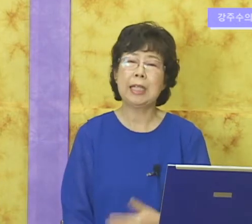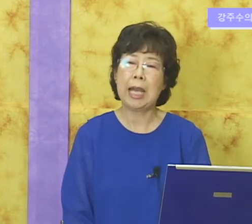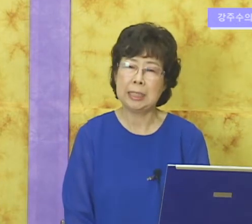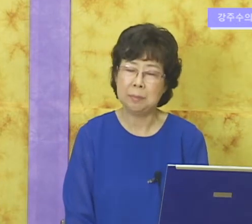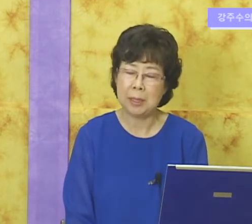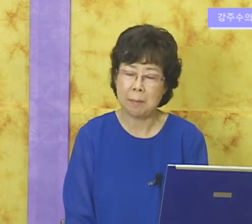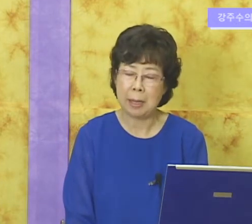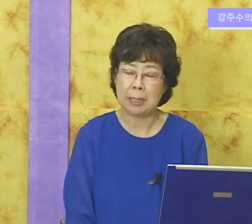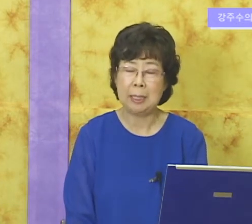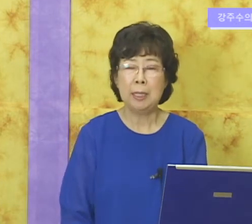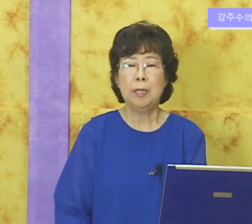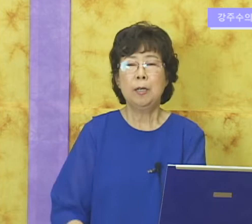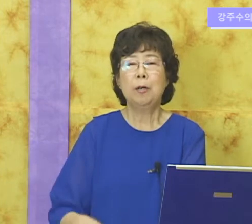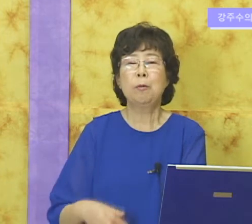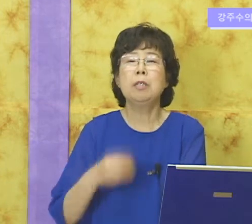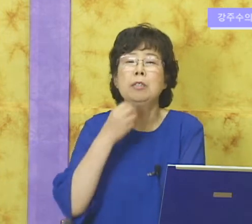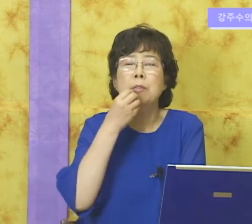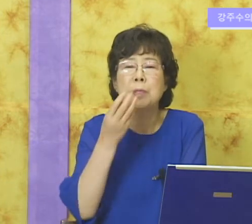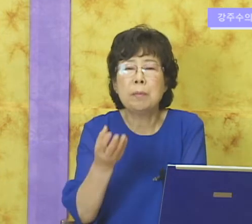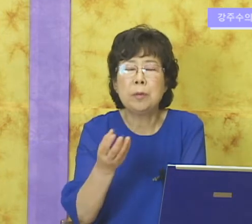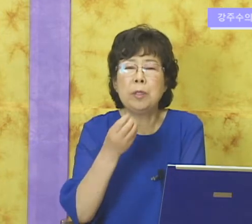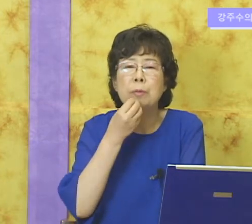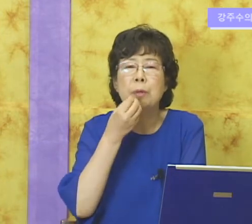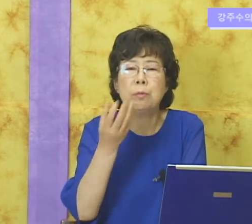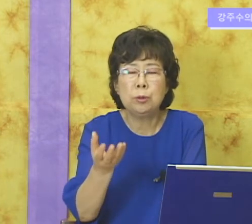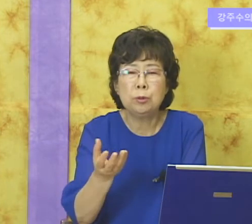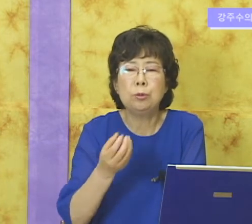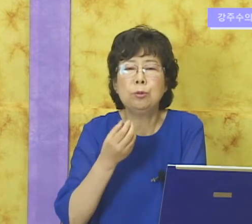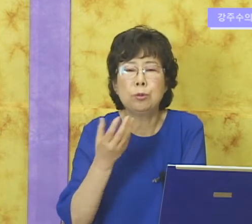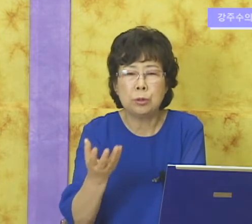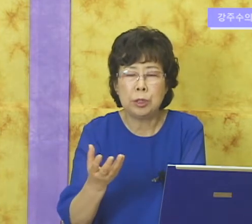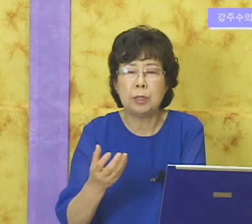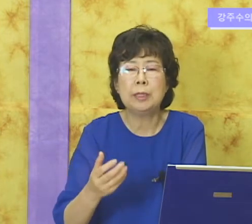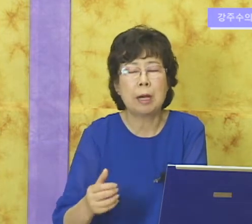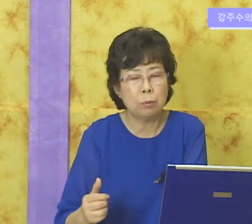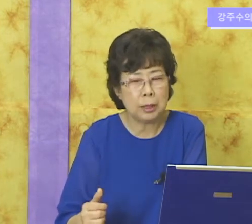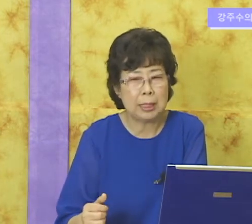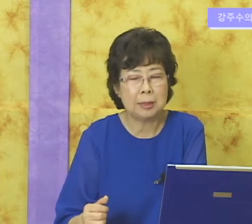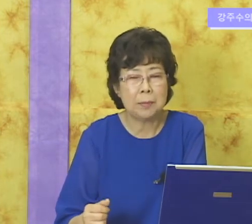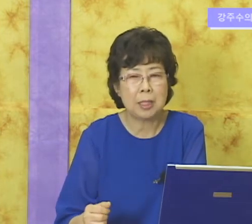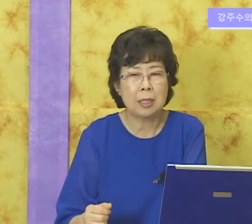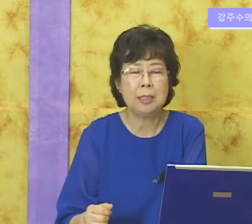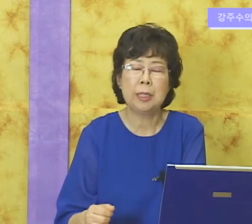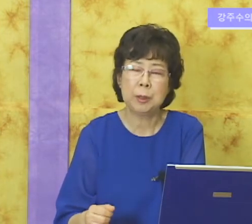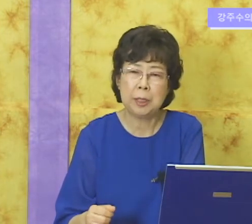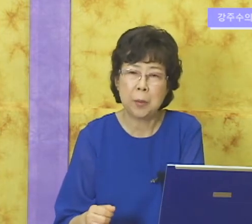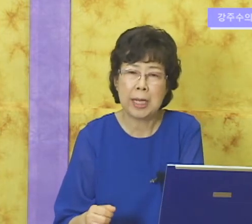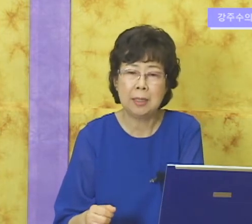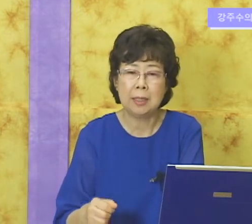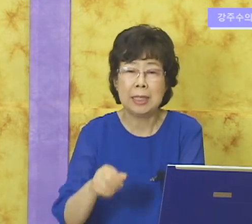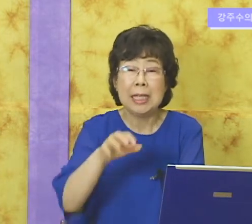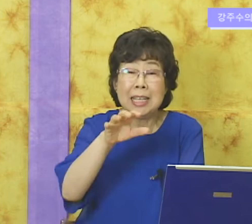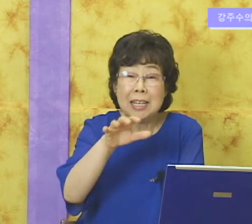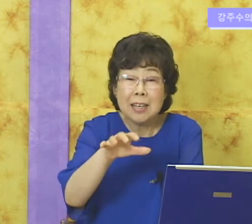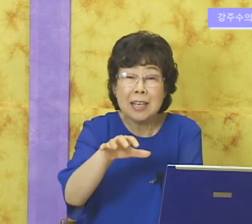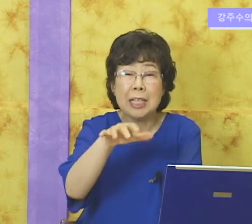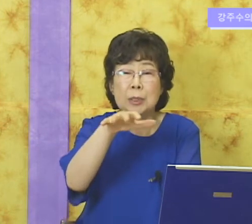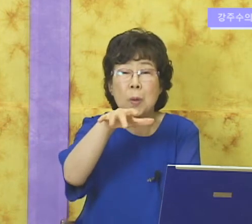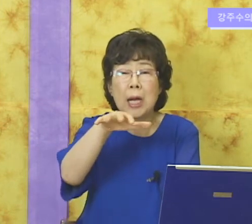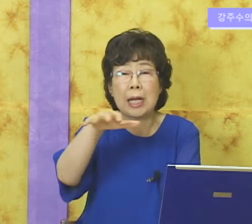다 있습니다만 우리들은 전부 다 누구 이름을 다 부르지 않습니까? 근데 우리 농아인들은 일일이 손가락